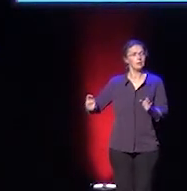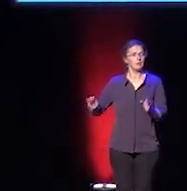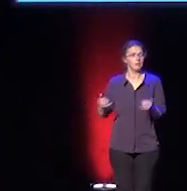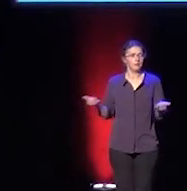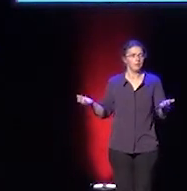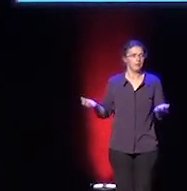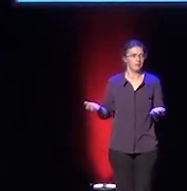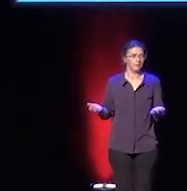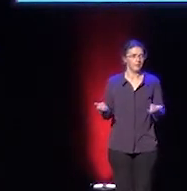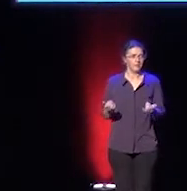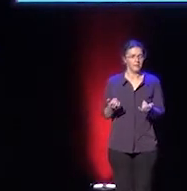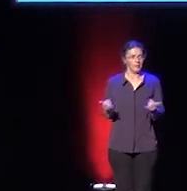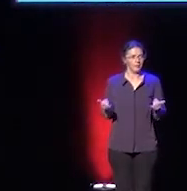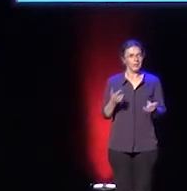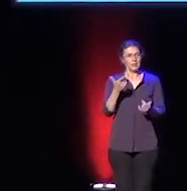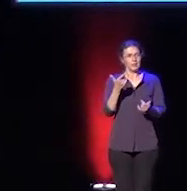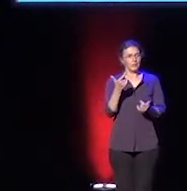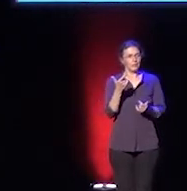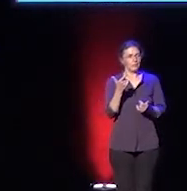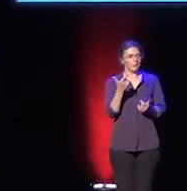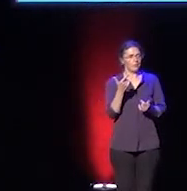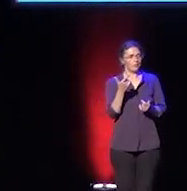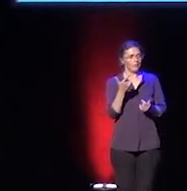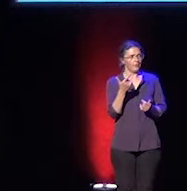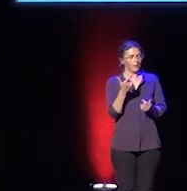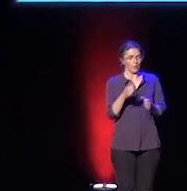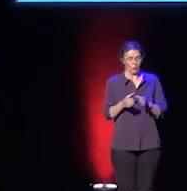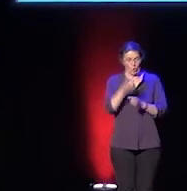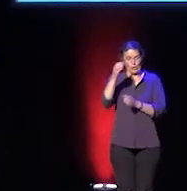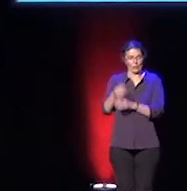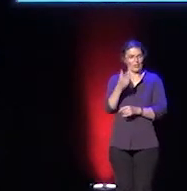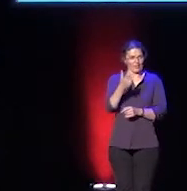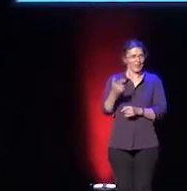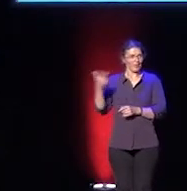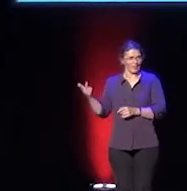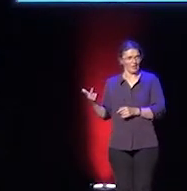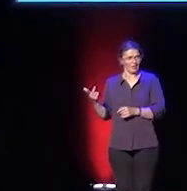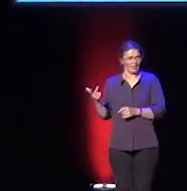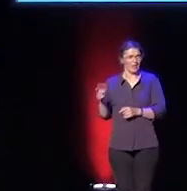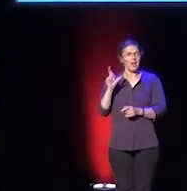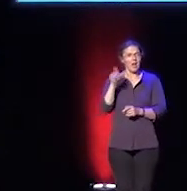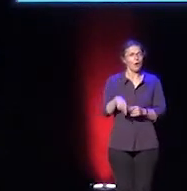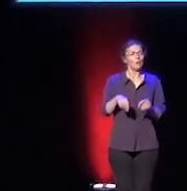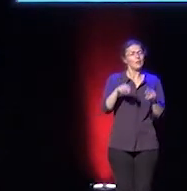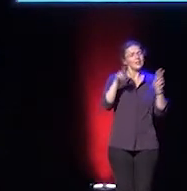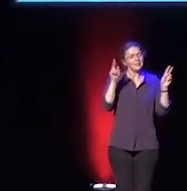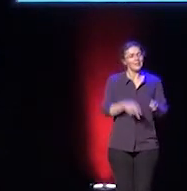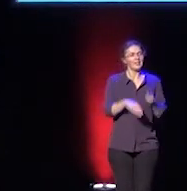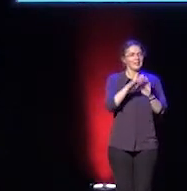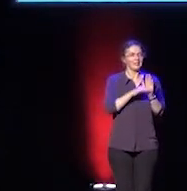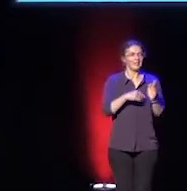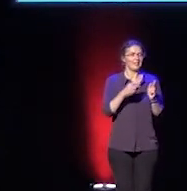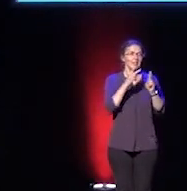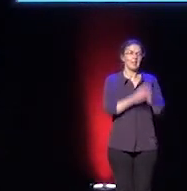können? Die Säulen 2 und 3 sind nicht dazu geeignet, den sinkenden gesetzlichen